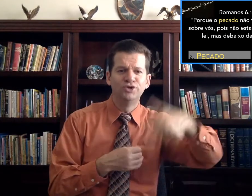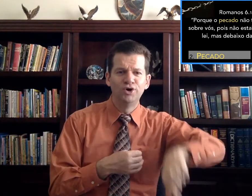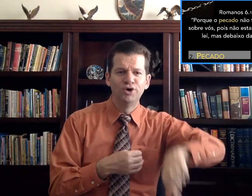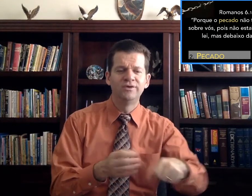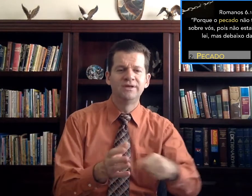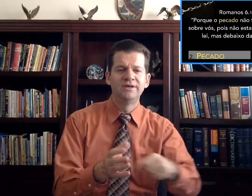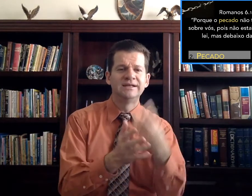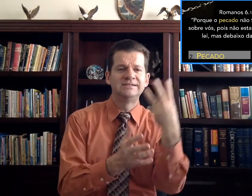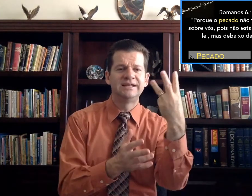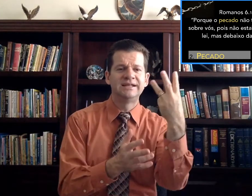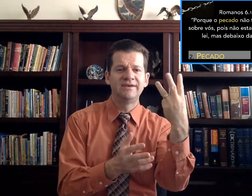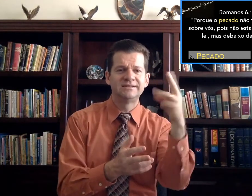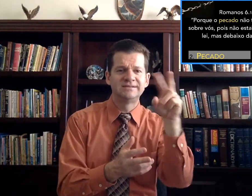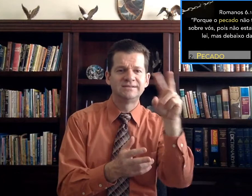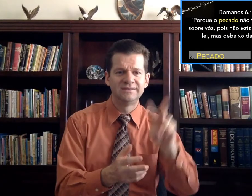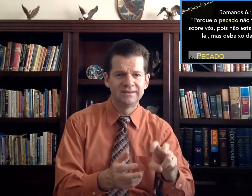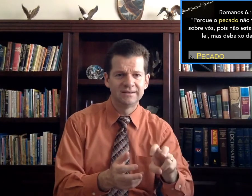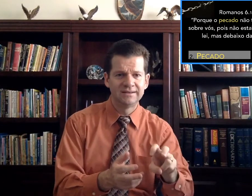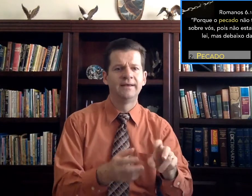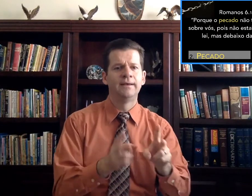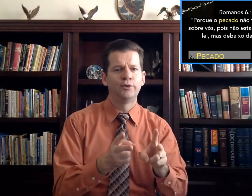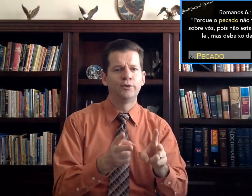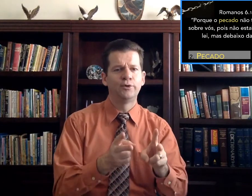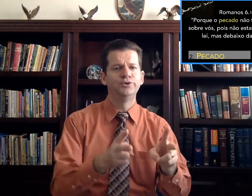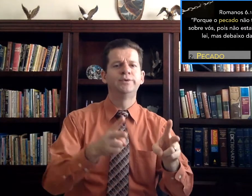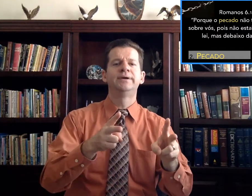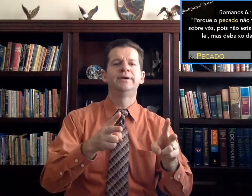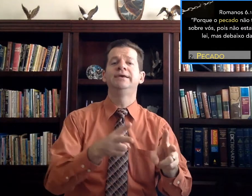novo, terceira vez, continua e